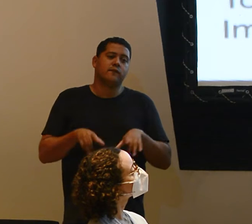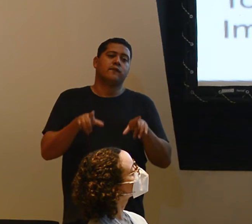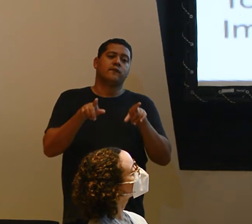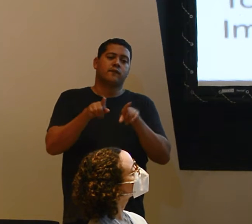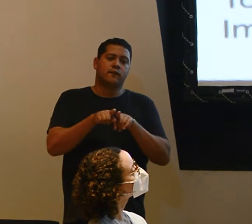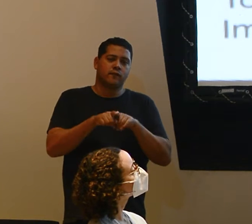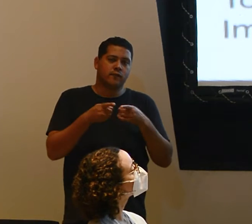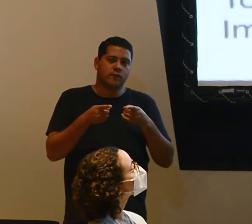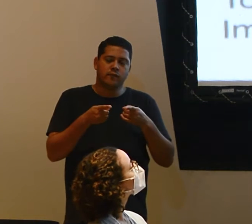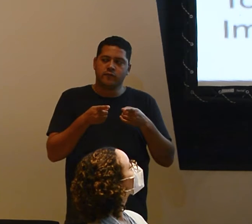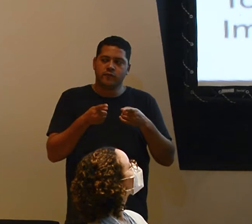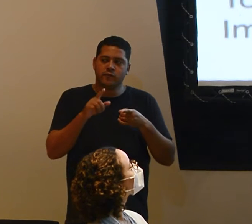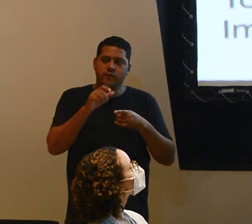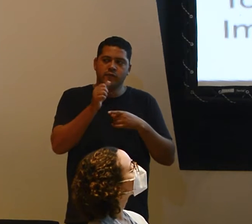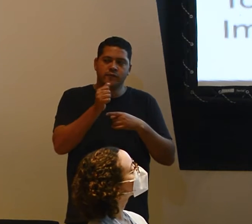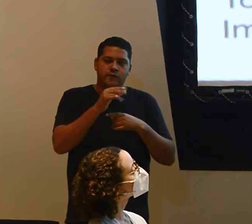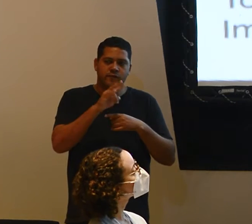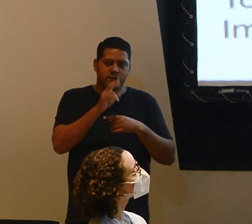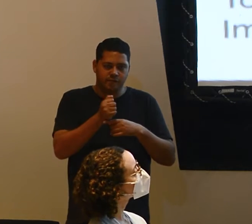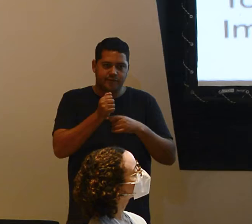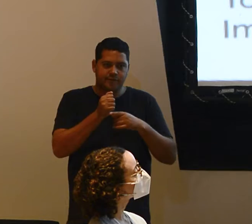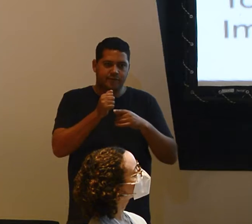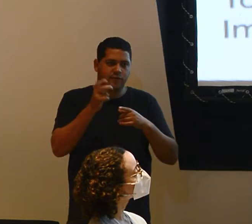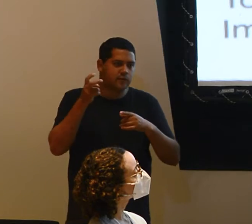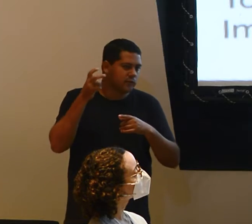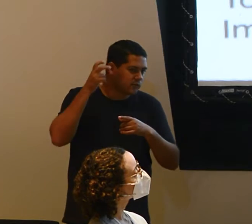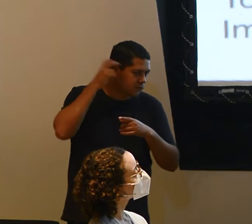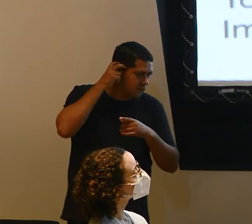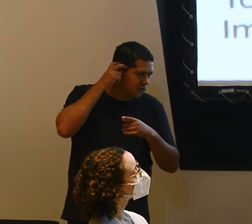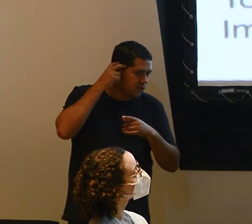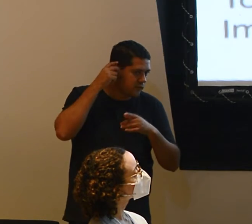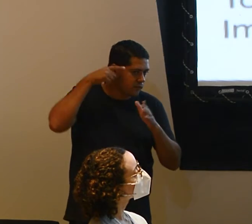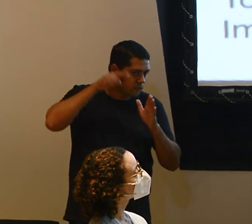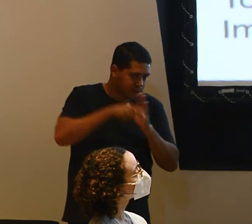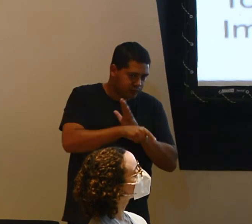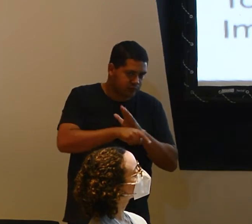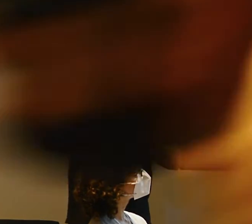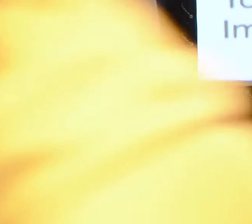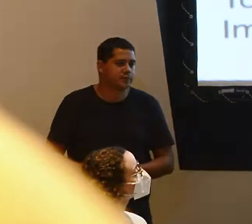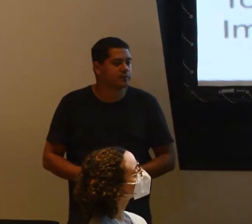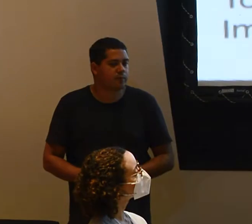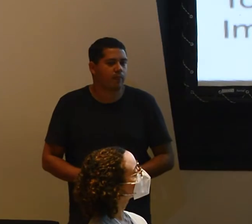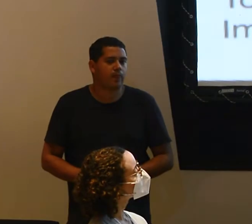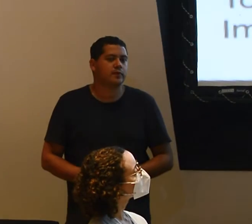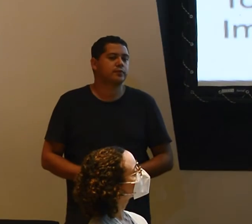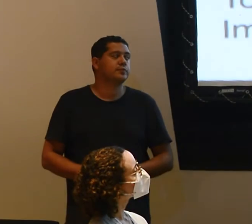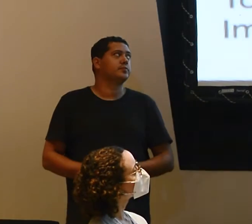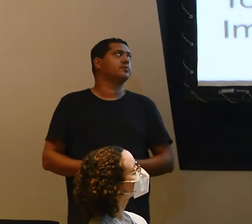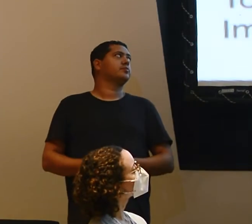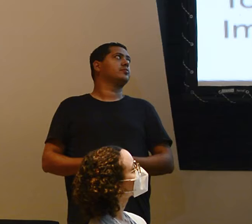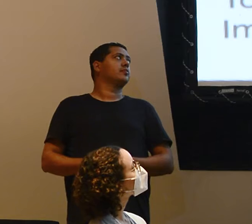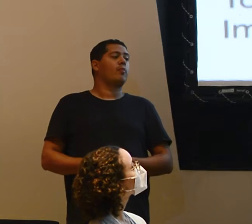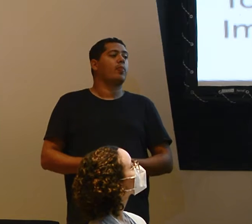as ativas totalmente implantáveis. Tá? E assim, quem é que poderia